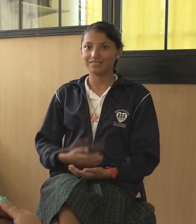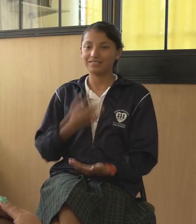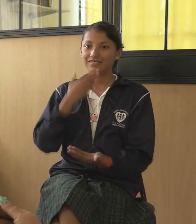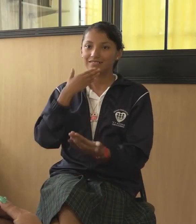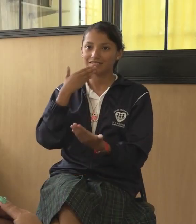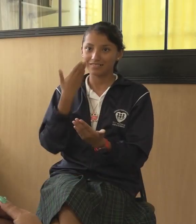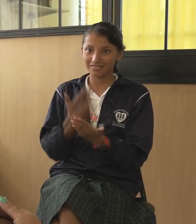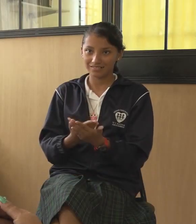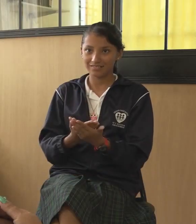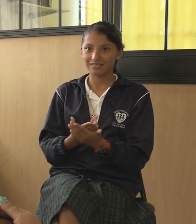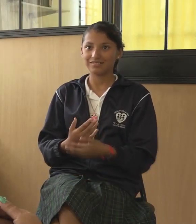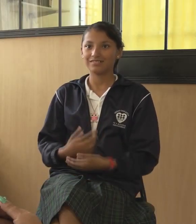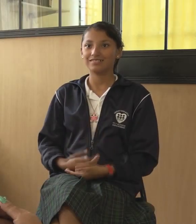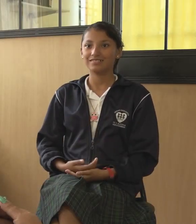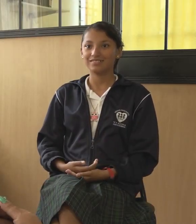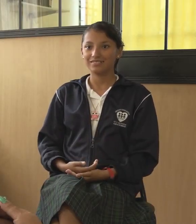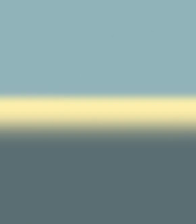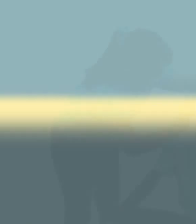Muchas gracias.